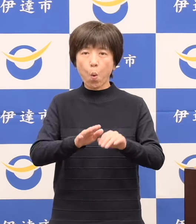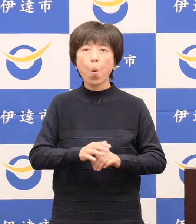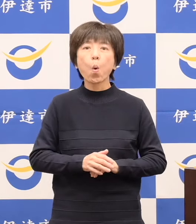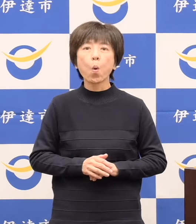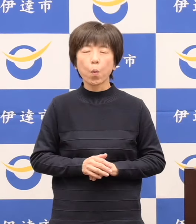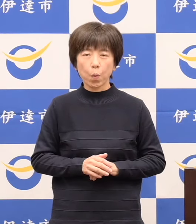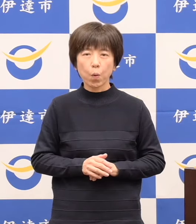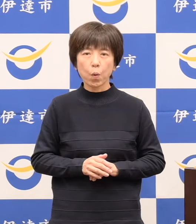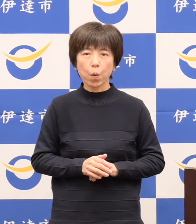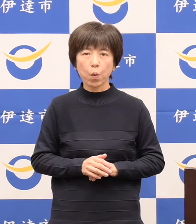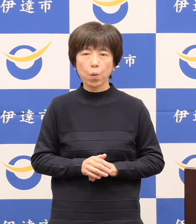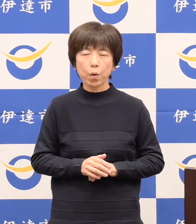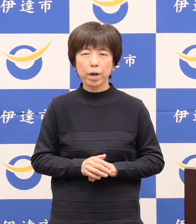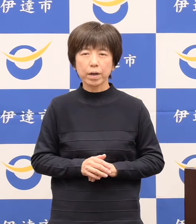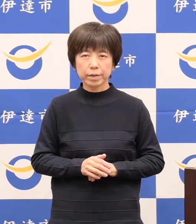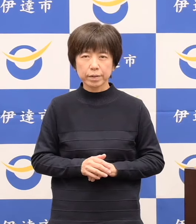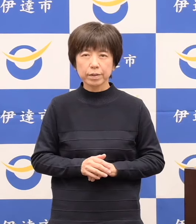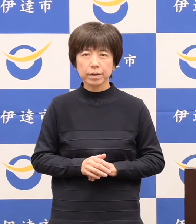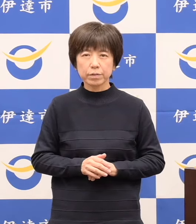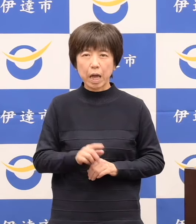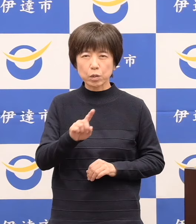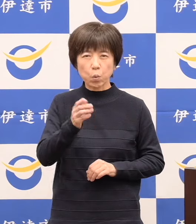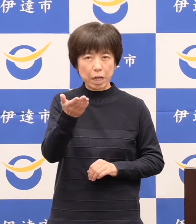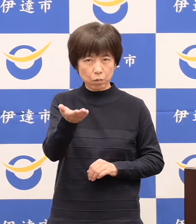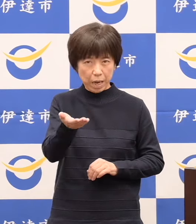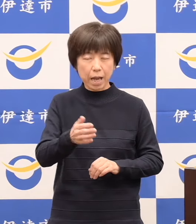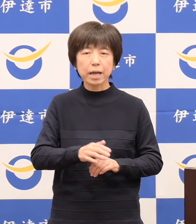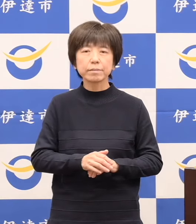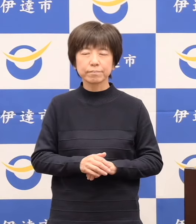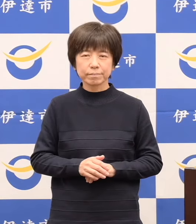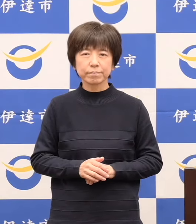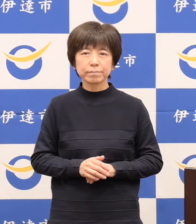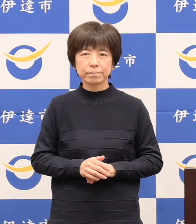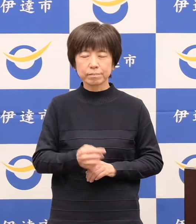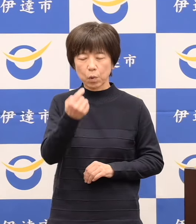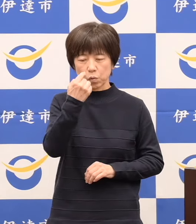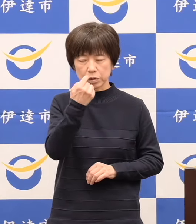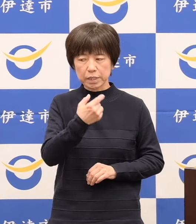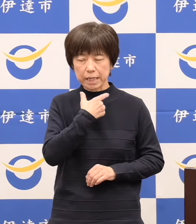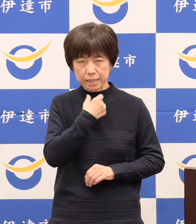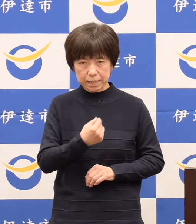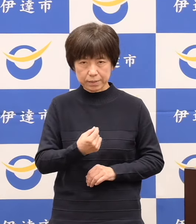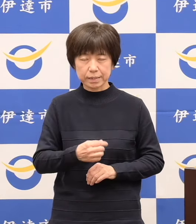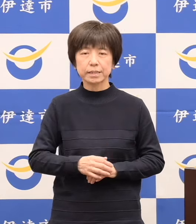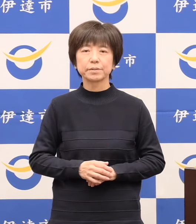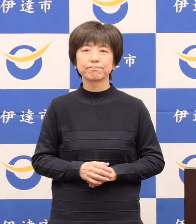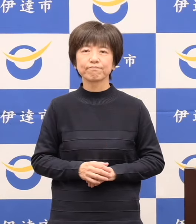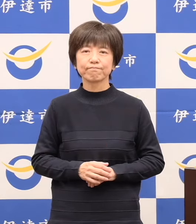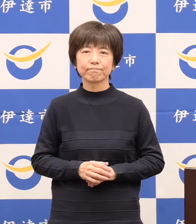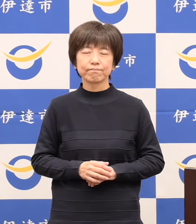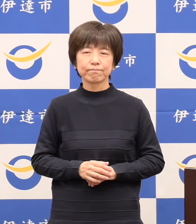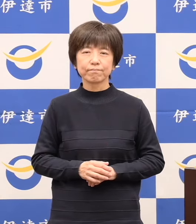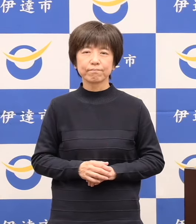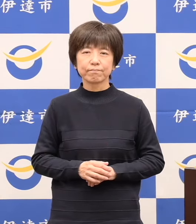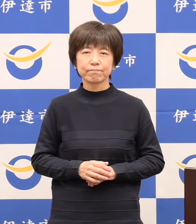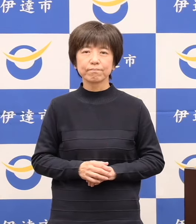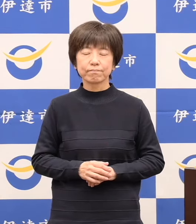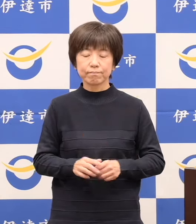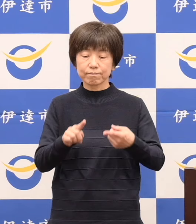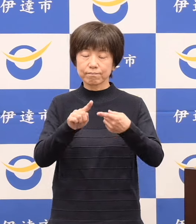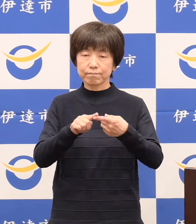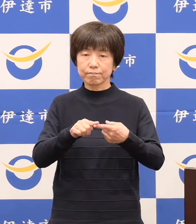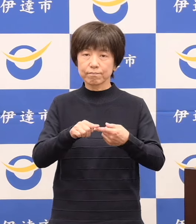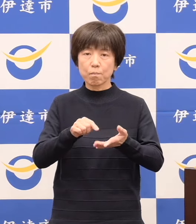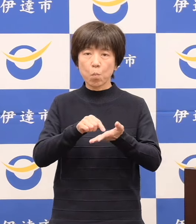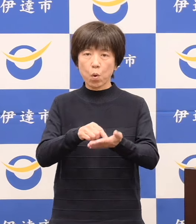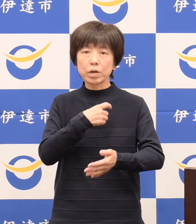の程度こう魅力がある大会が開かれているのかというのがちょっと分かれば教えていただきたいんですが、 はい。それでは応募資格でございますが、法